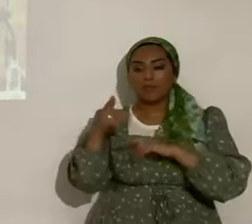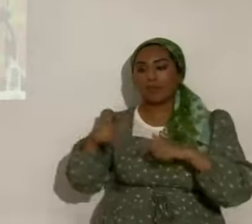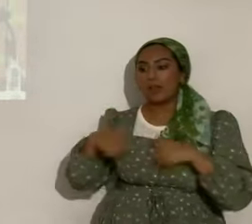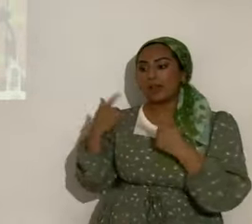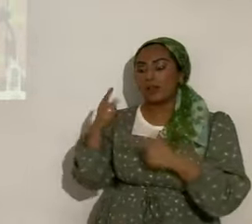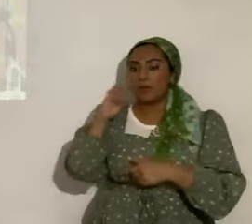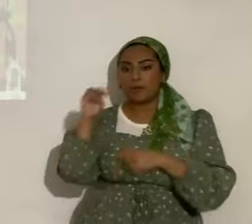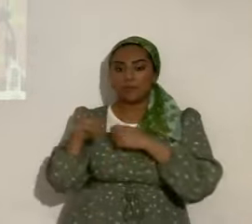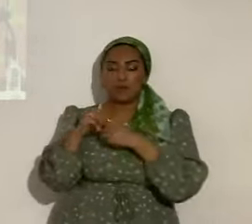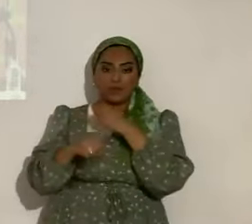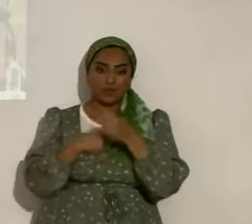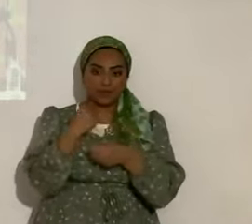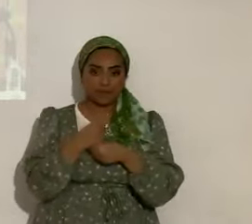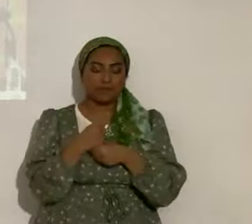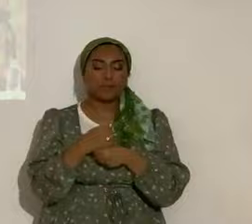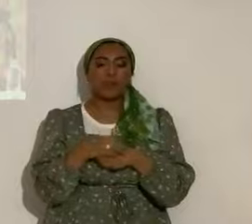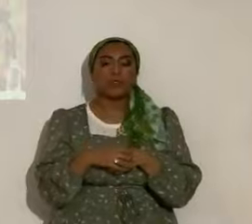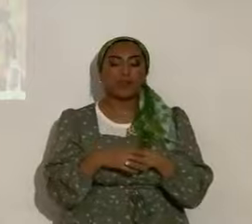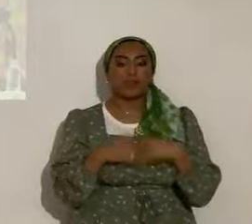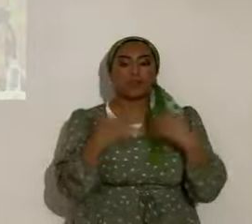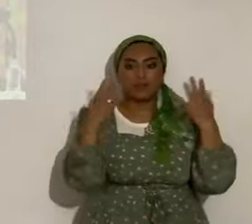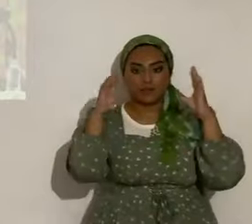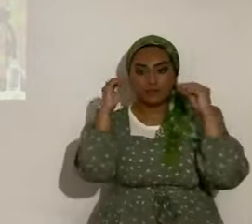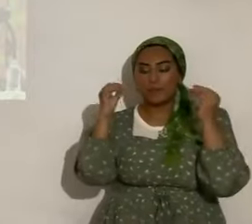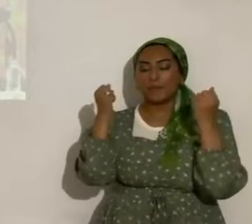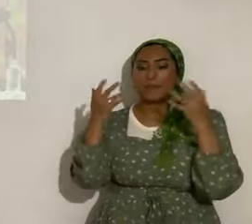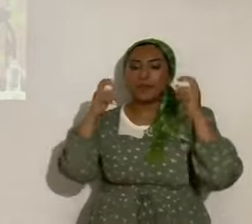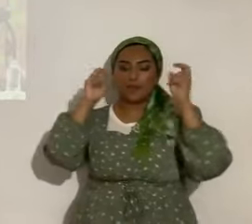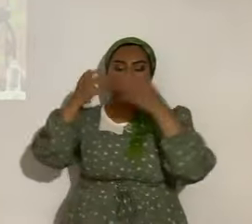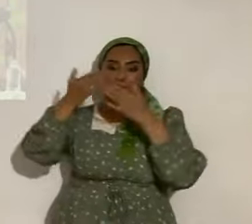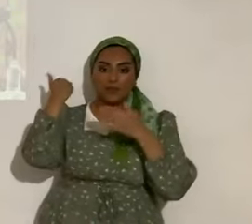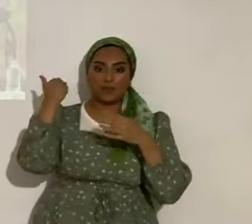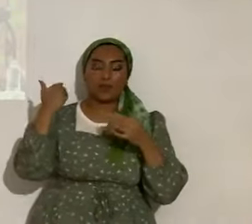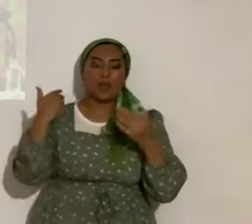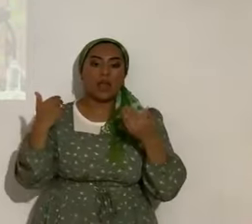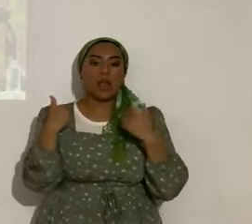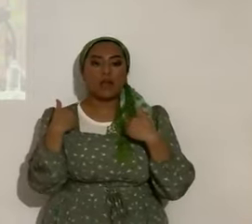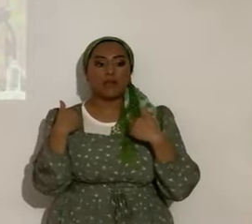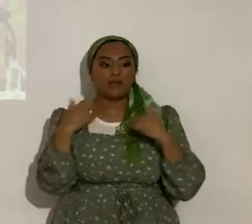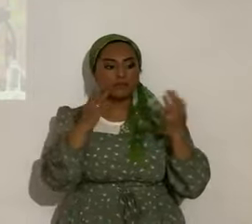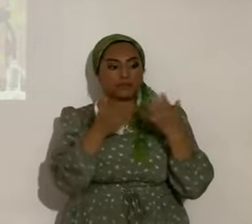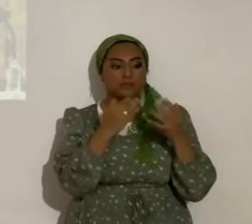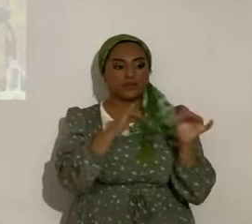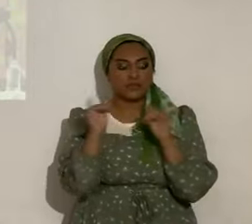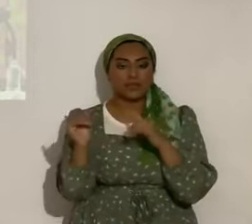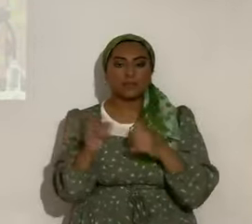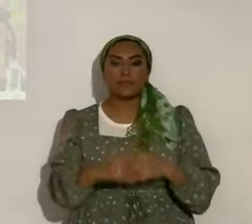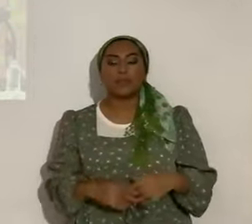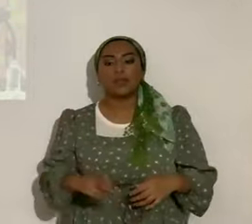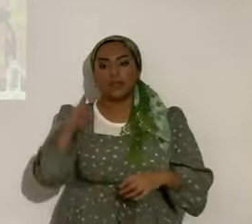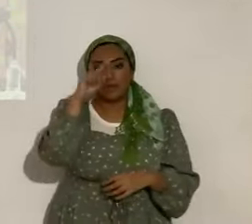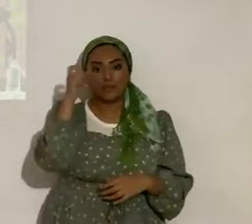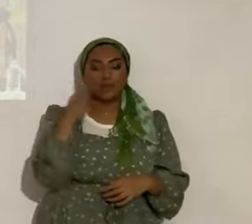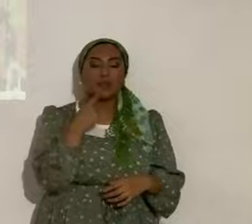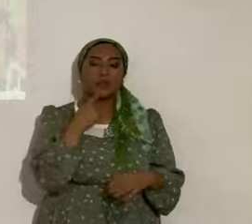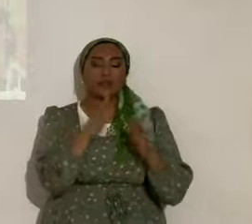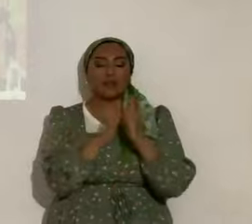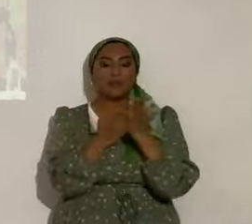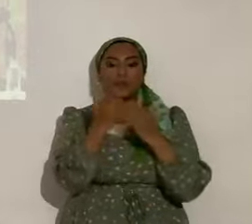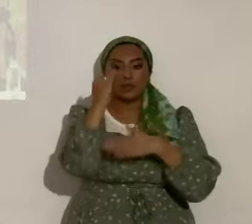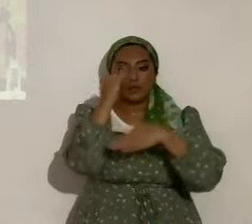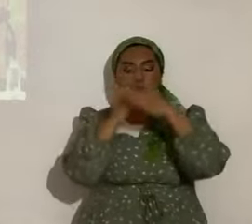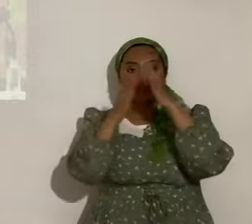vivos al milenio, no quiero redundar sobre eso, eso ya está ministrado en muchos temas, tendrán cosas semejantes, porque dice en el libro de